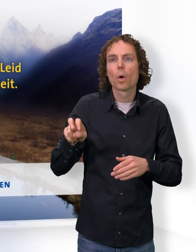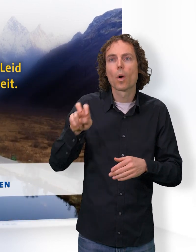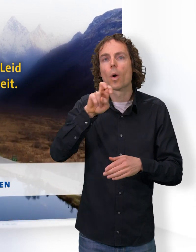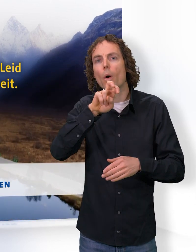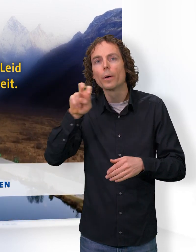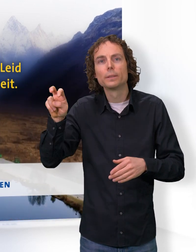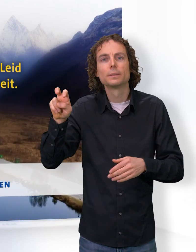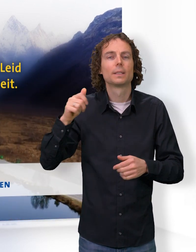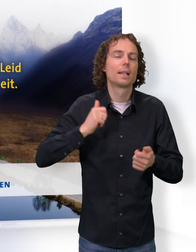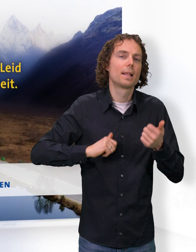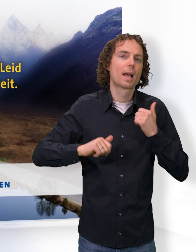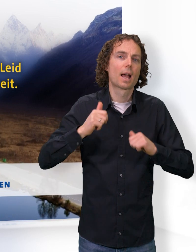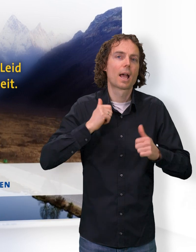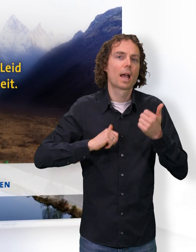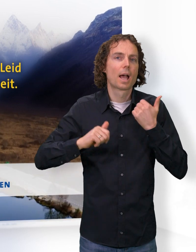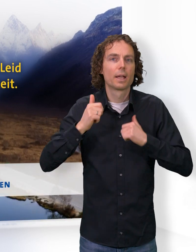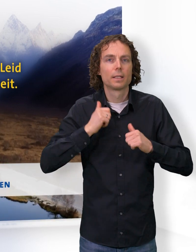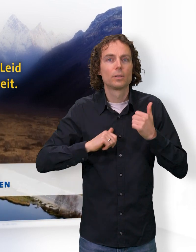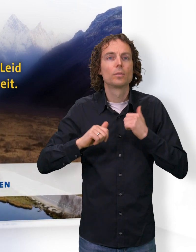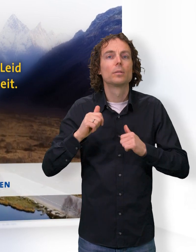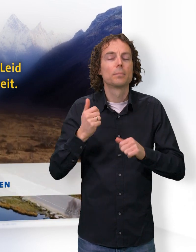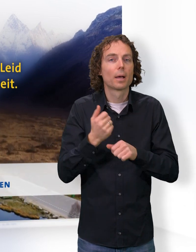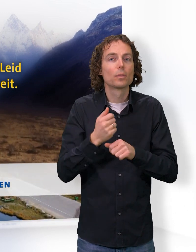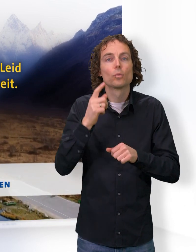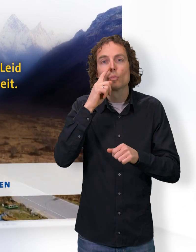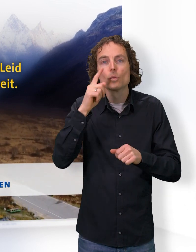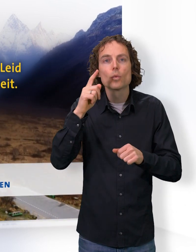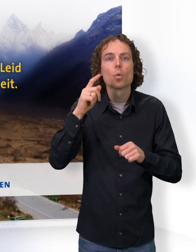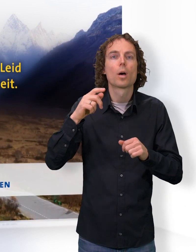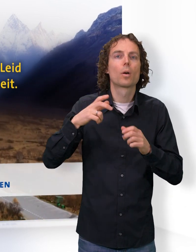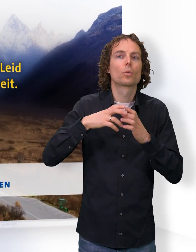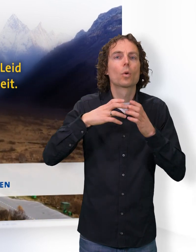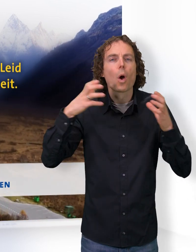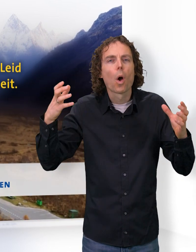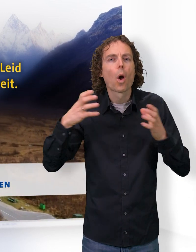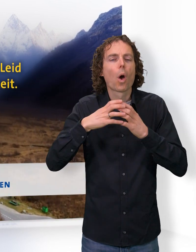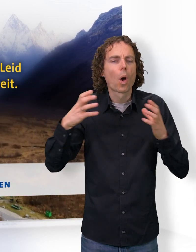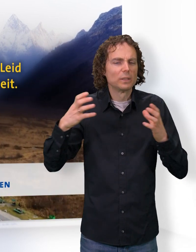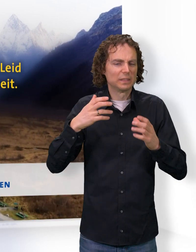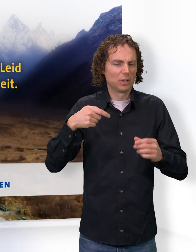durch die